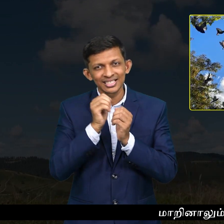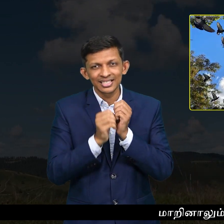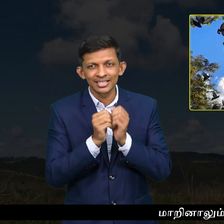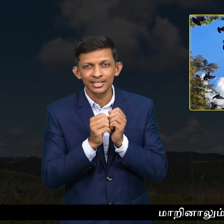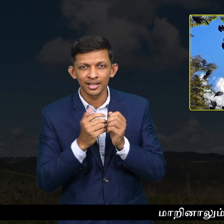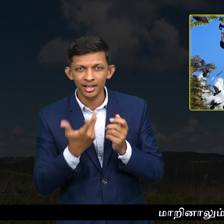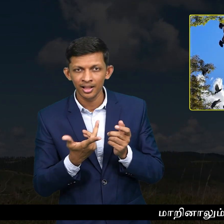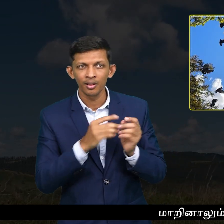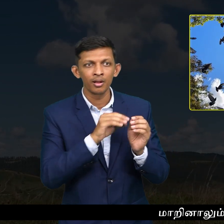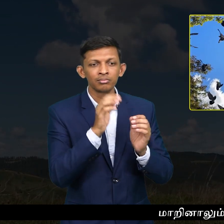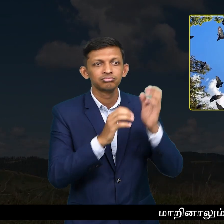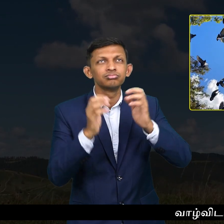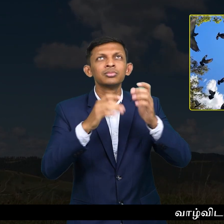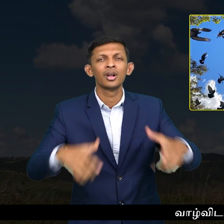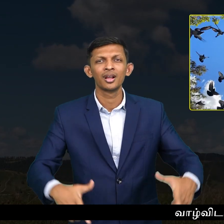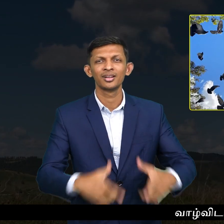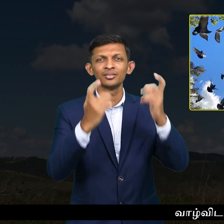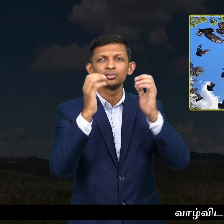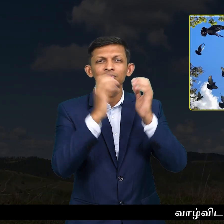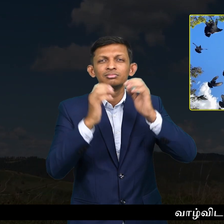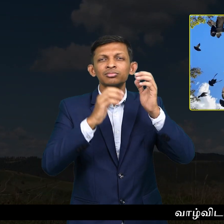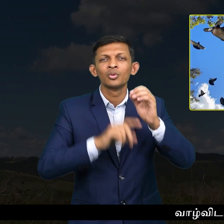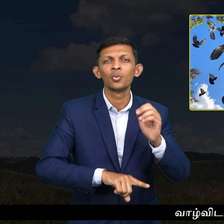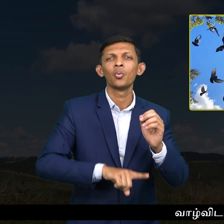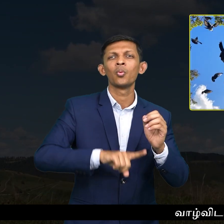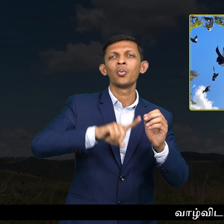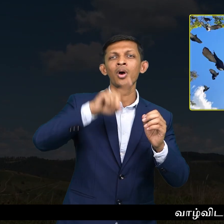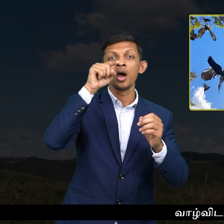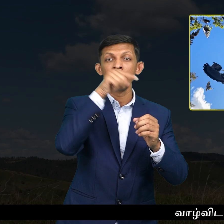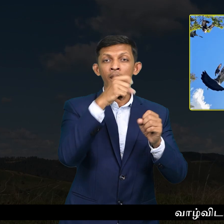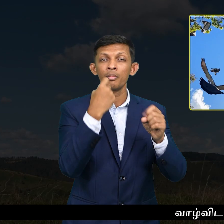இடம் மாறினாலும் மரம் அவற்றின் வாழ்விடமாக உள்ளது.